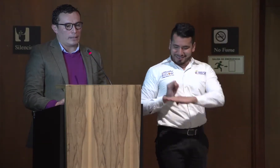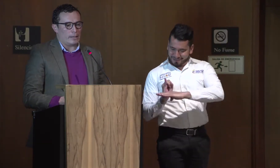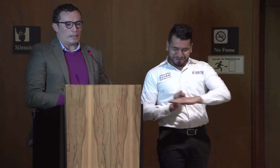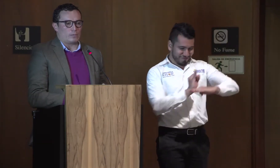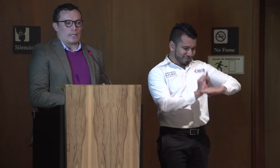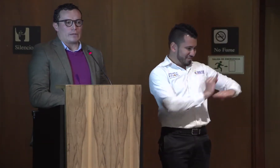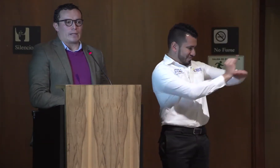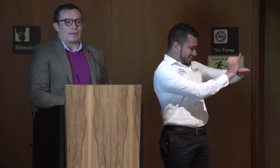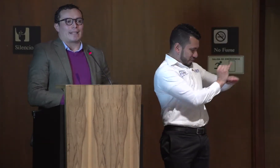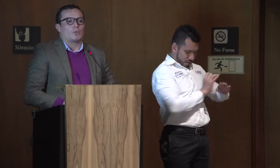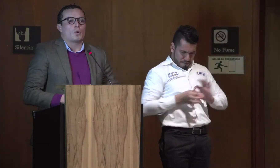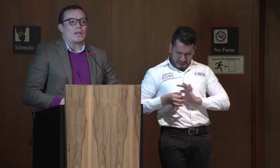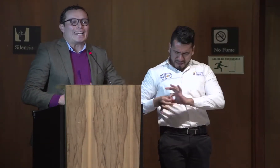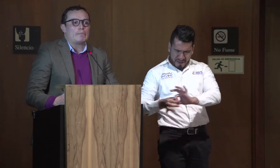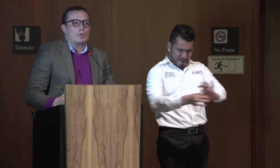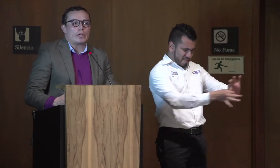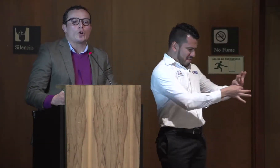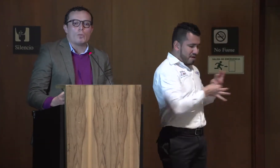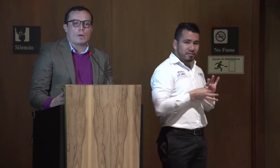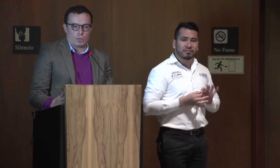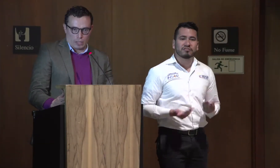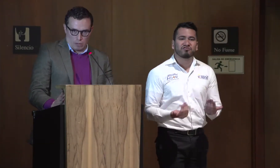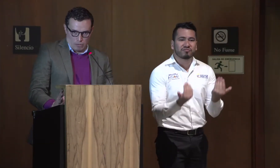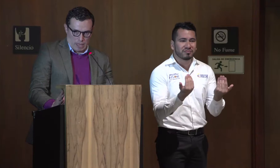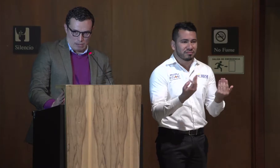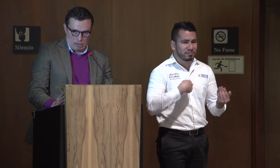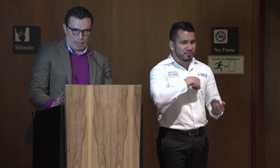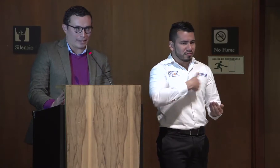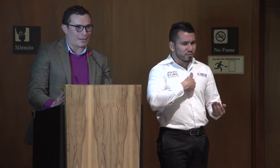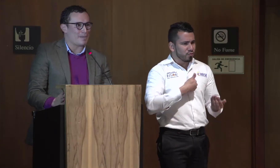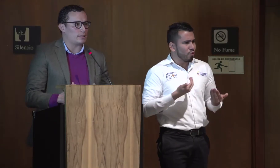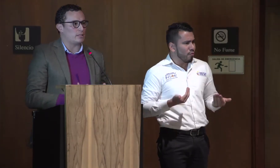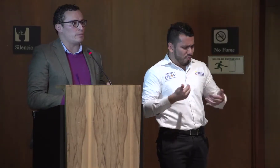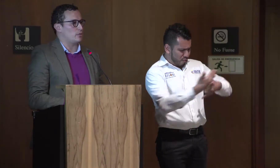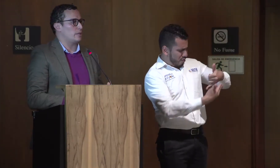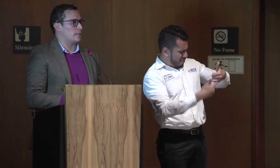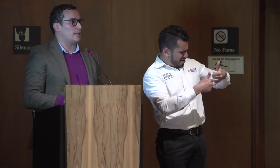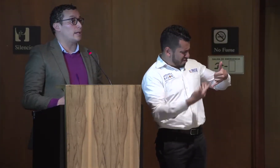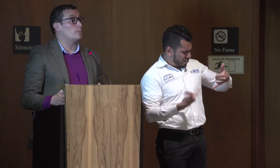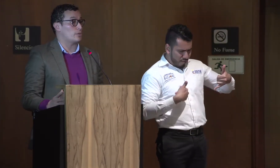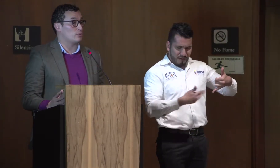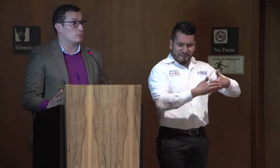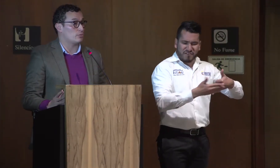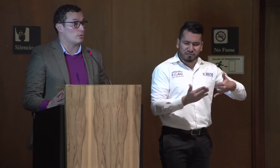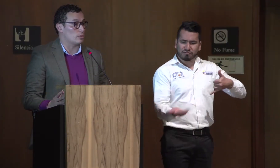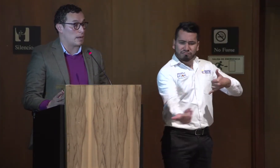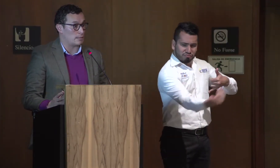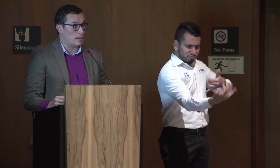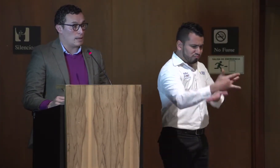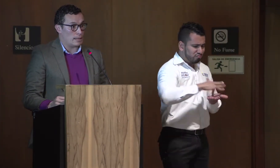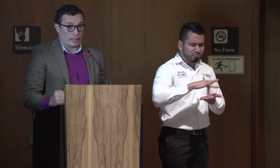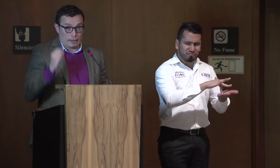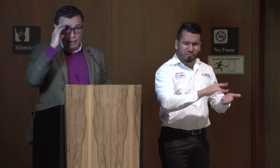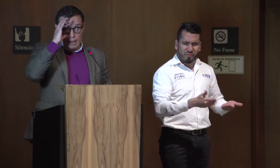interinstitucional nos van a llevar a marcar un poco el ejemplo de cómo vamos en Colombia a generar participación frente a este largo proceso de construcción de